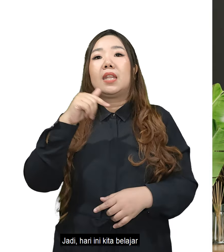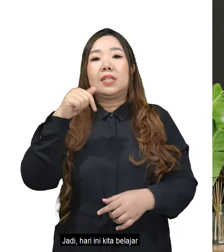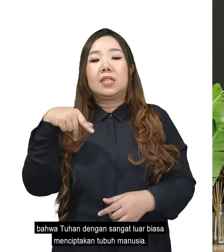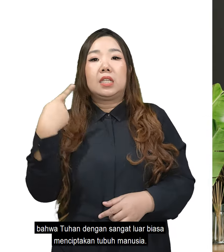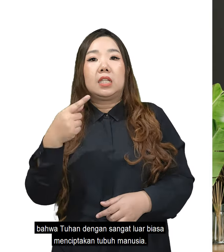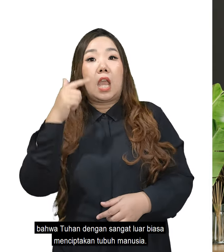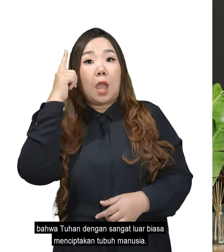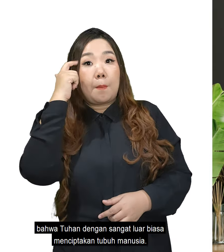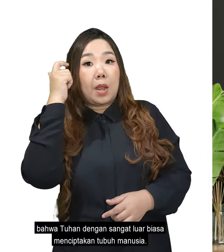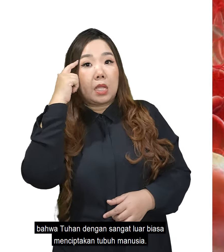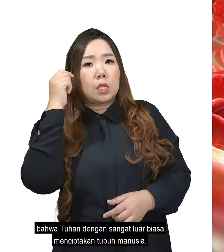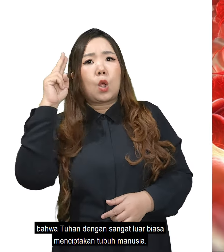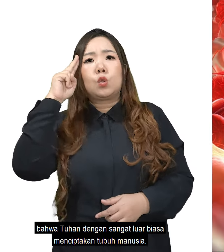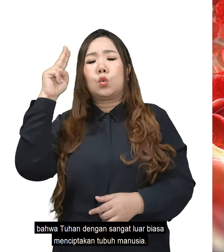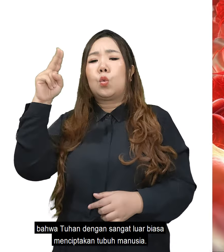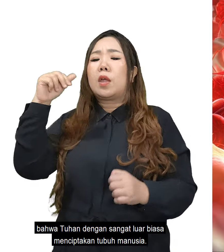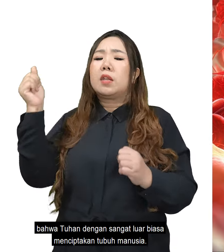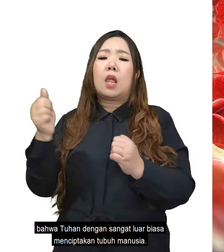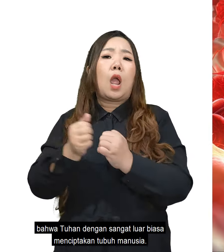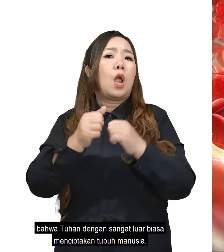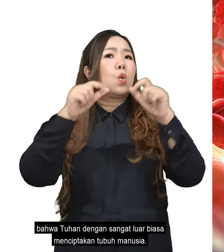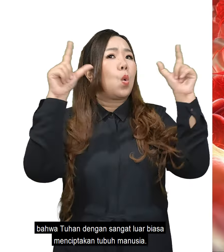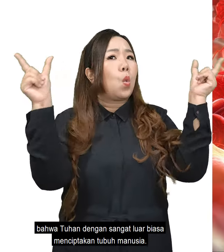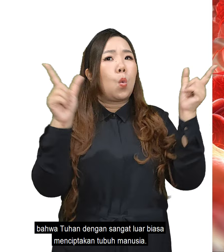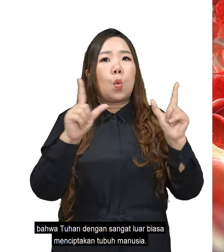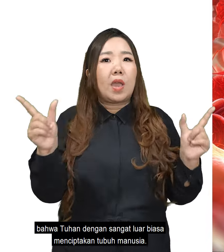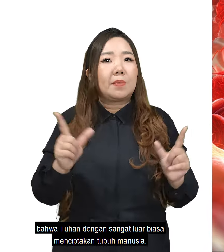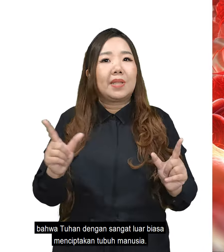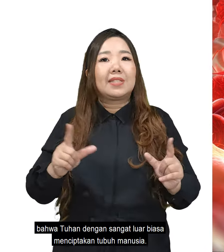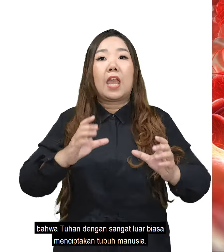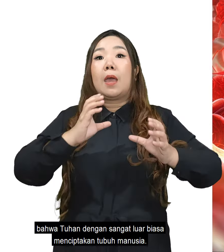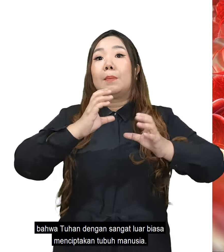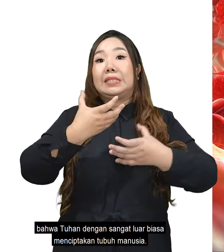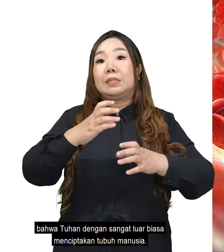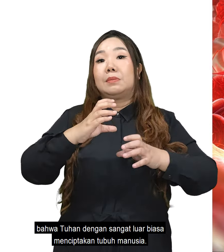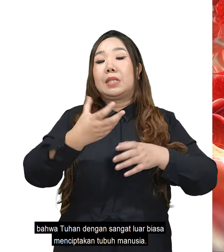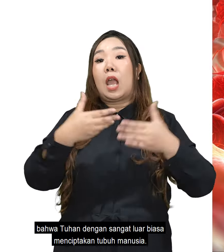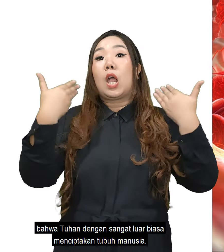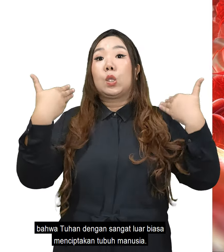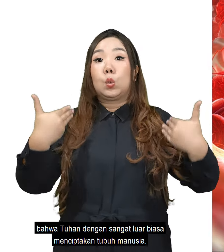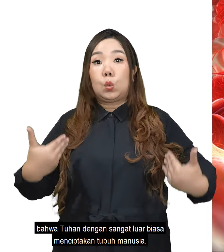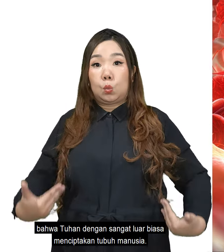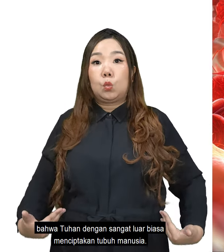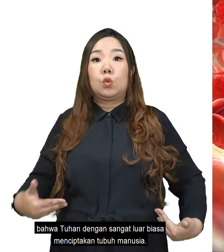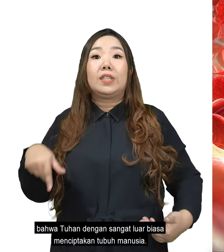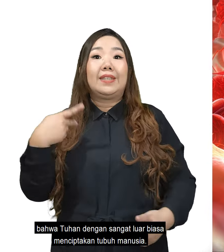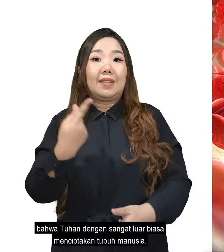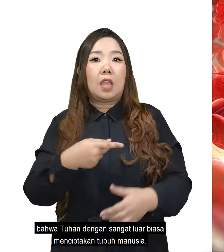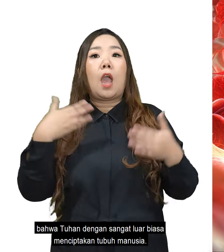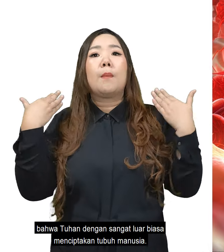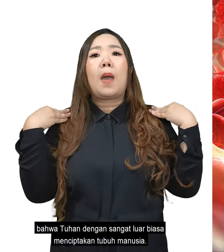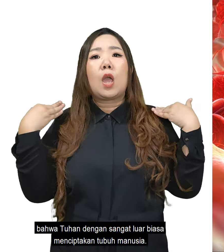belajar bahwa Tuhan dengan sangat luar biasa menciptakan tubuh